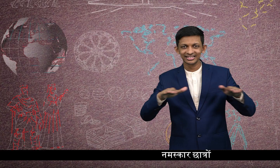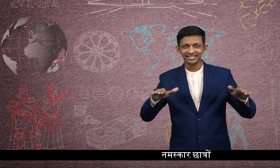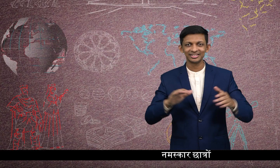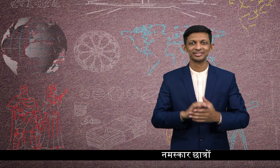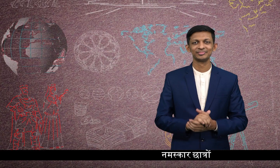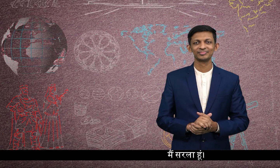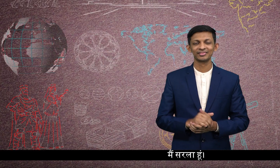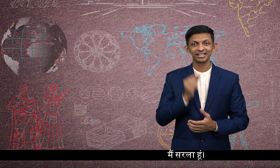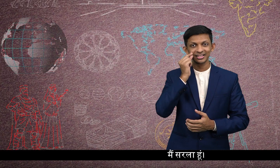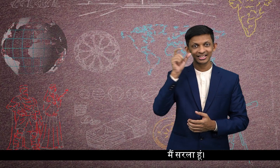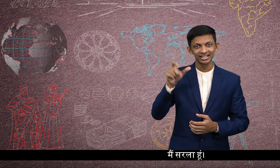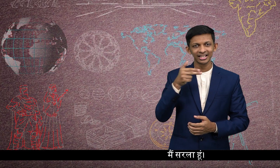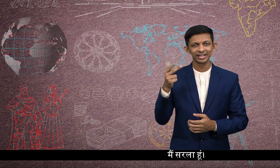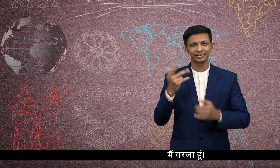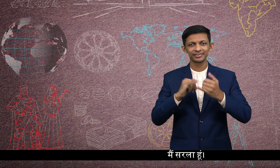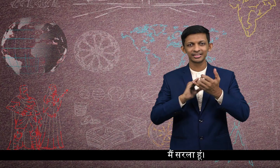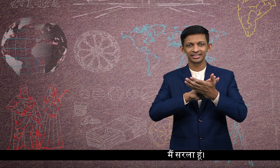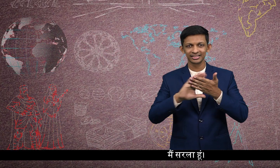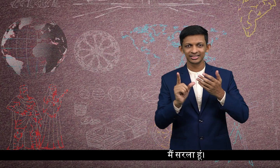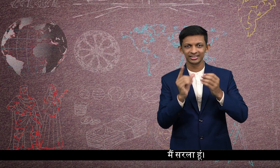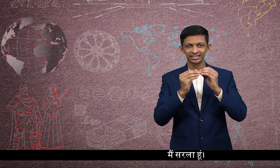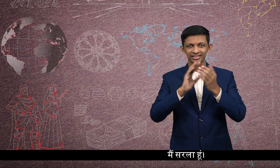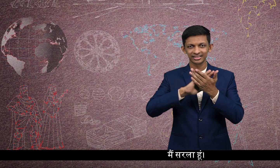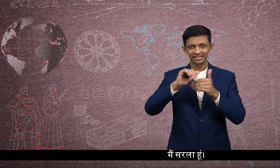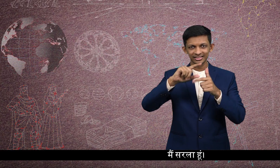नमस्कार छात्रों, मैं सरला हूँ।